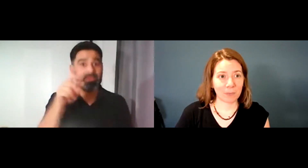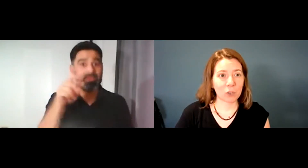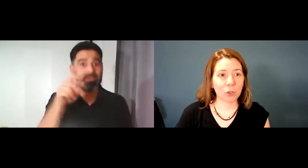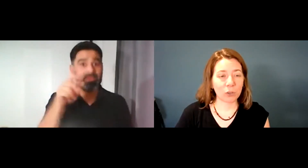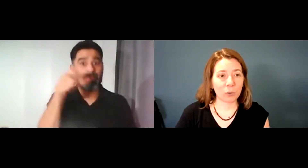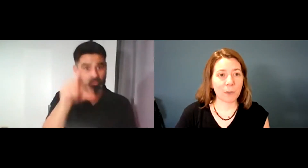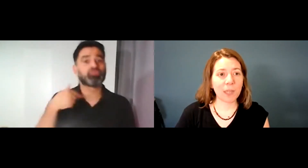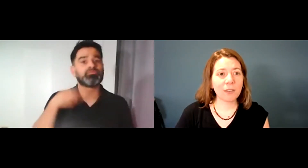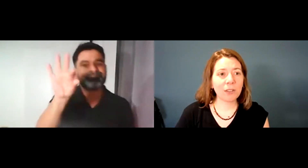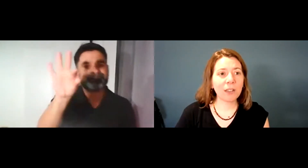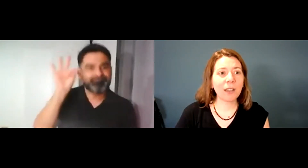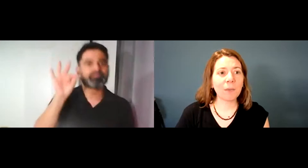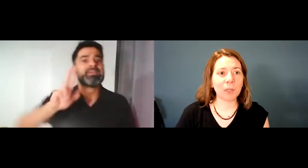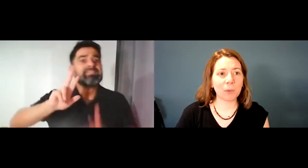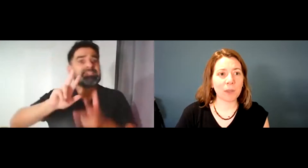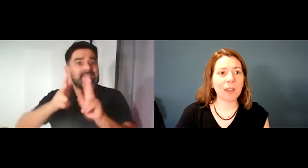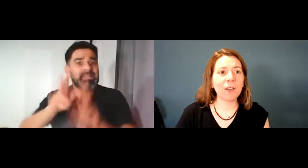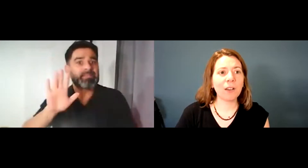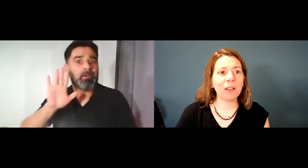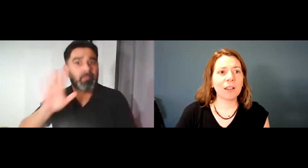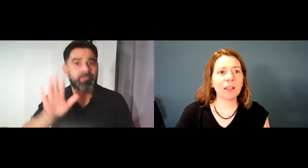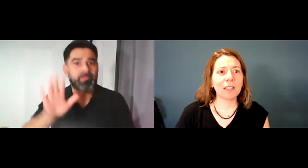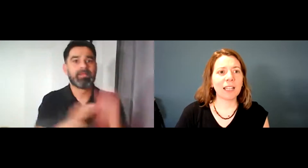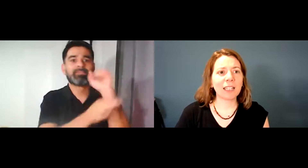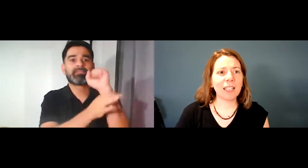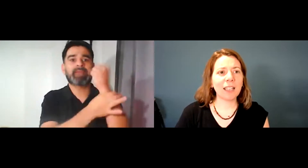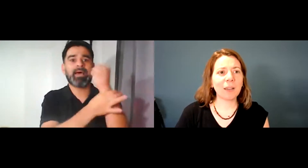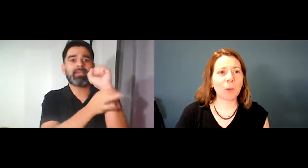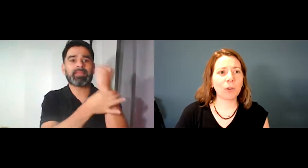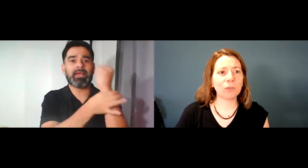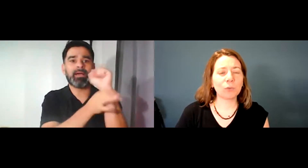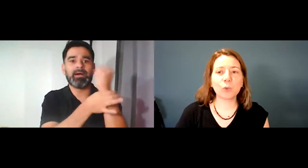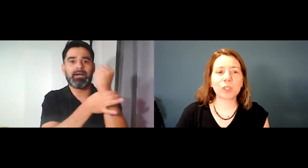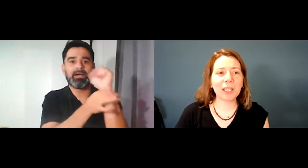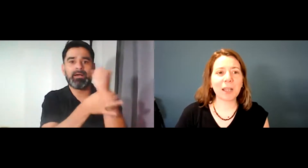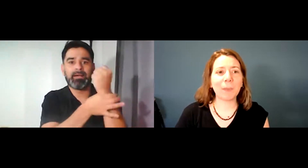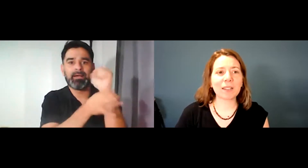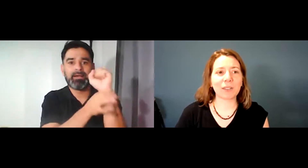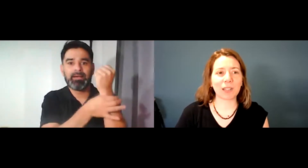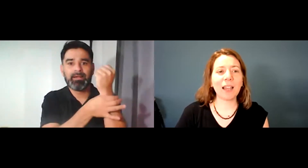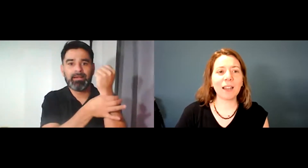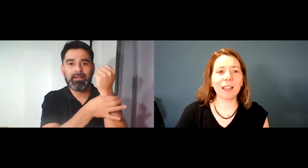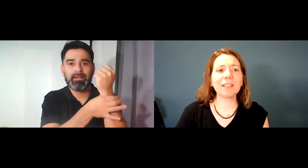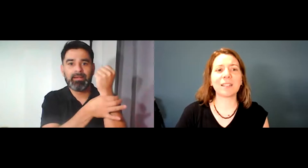Yo estuve viéndote, vi tu video y elegí como tu seña personal esta